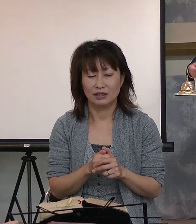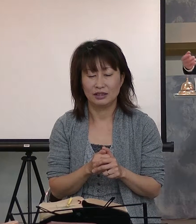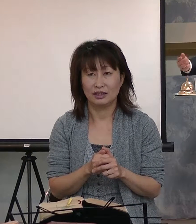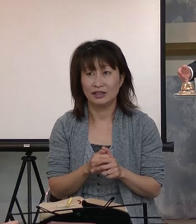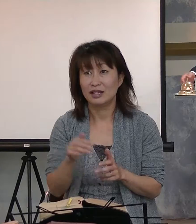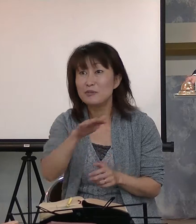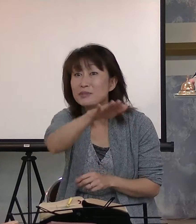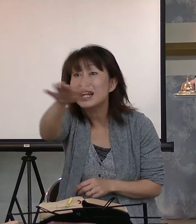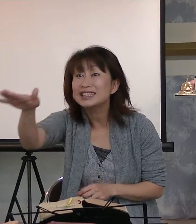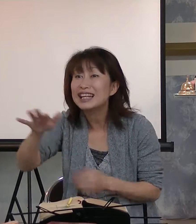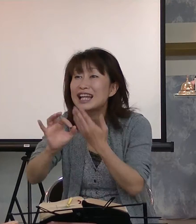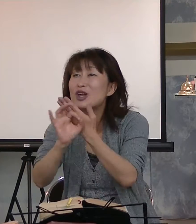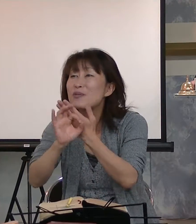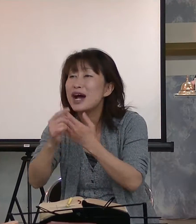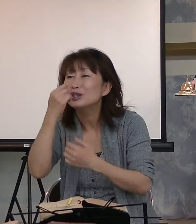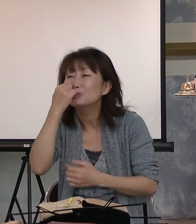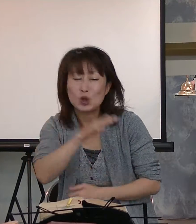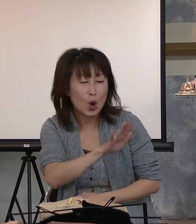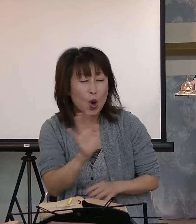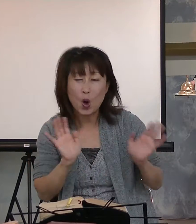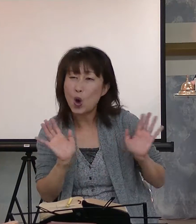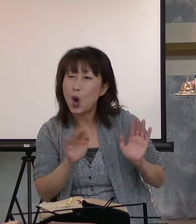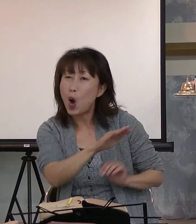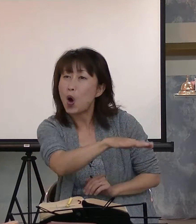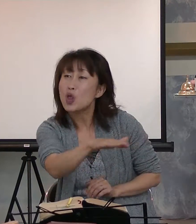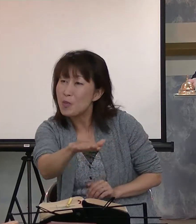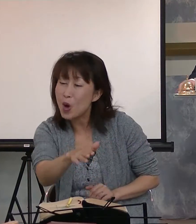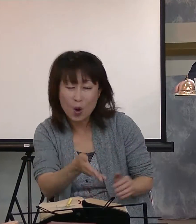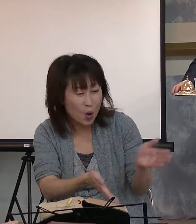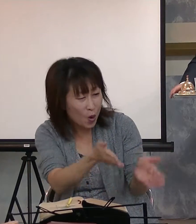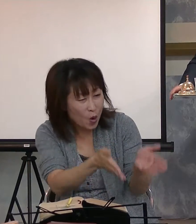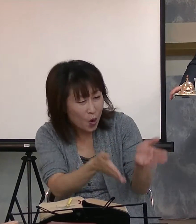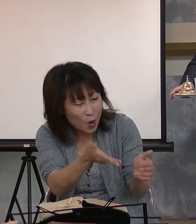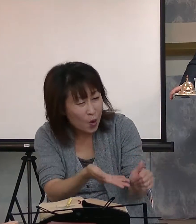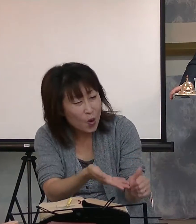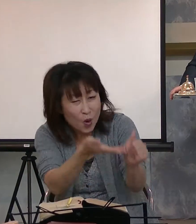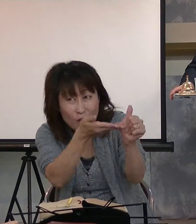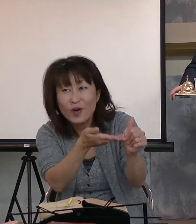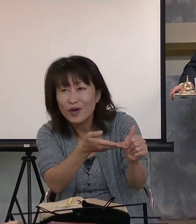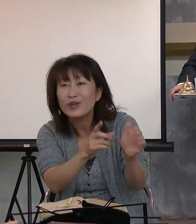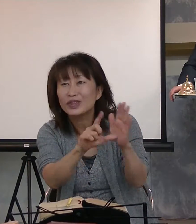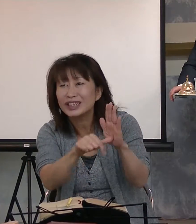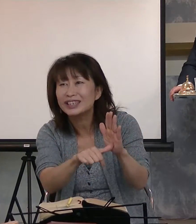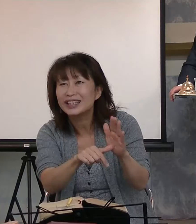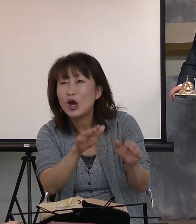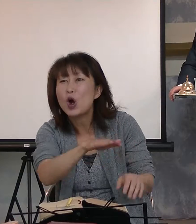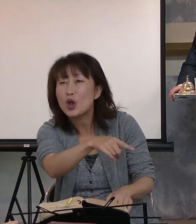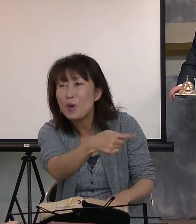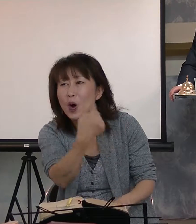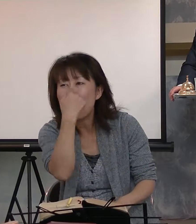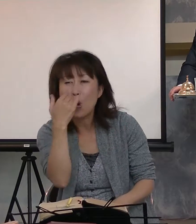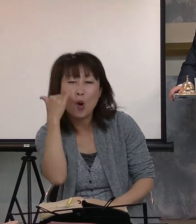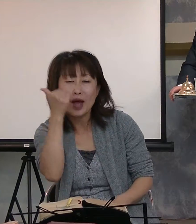皆さんも子供たち育ててみたら、何でもありがとういう子供は可愛いんですね。